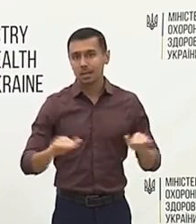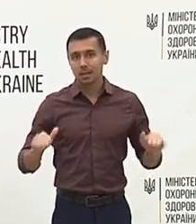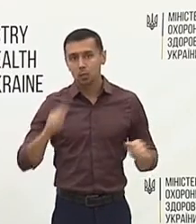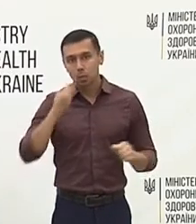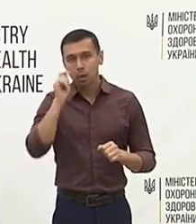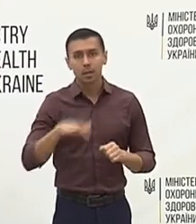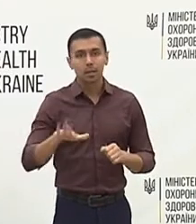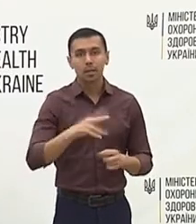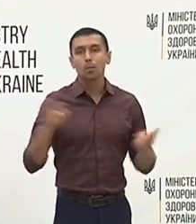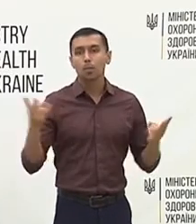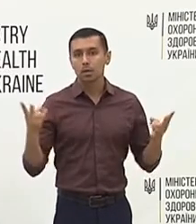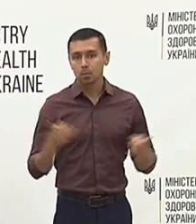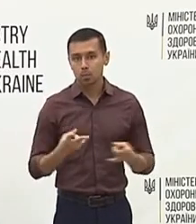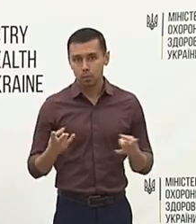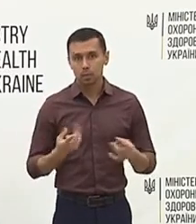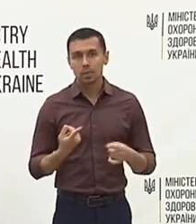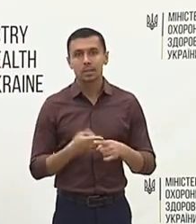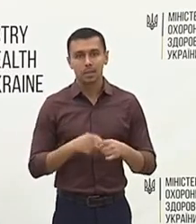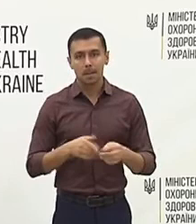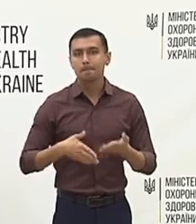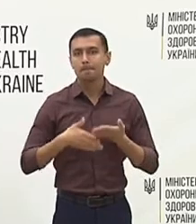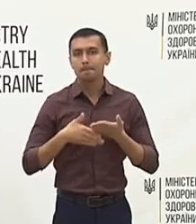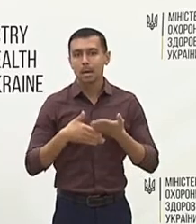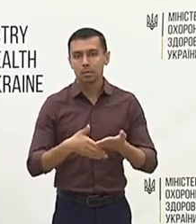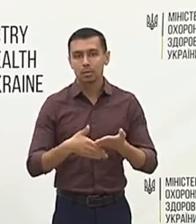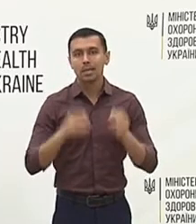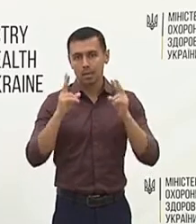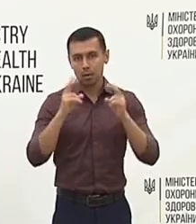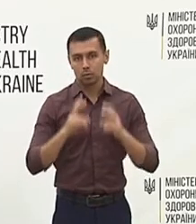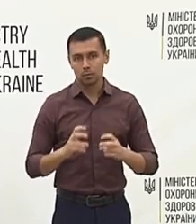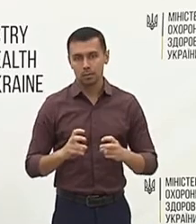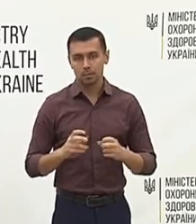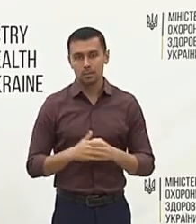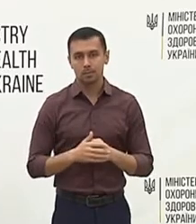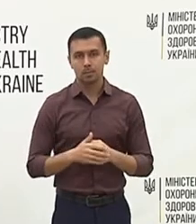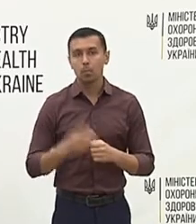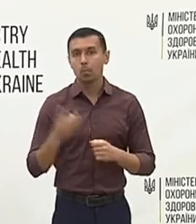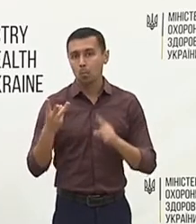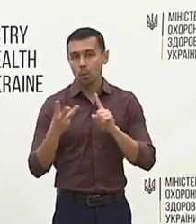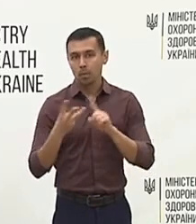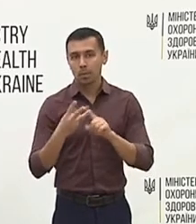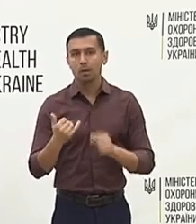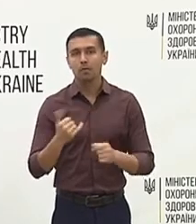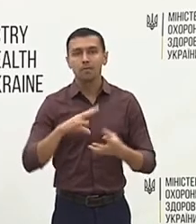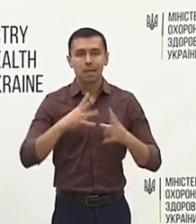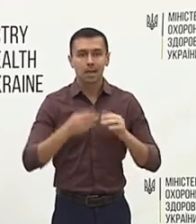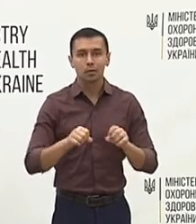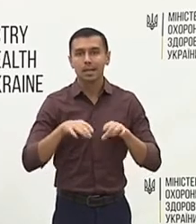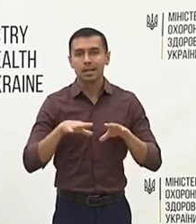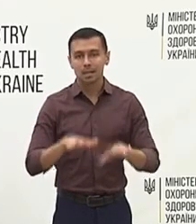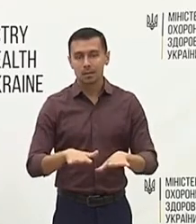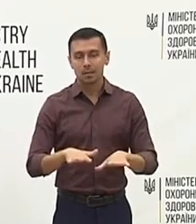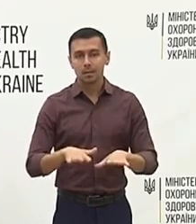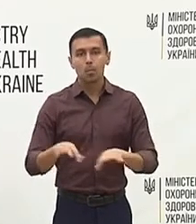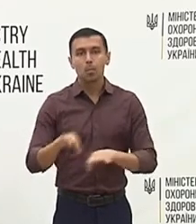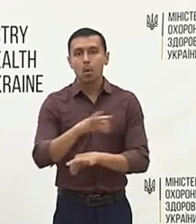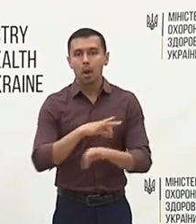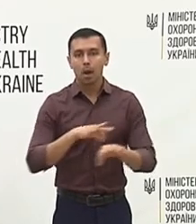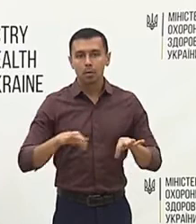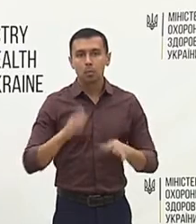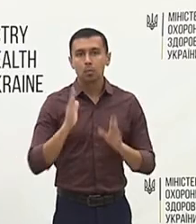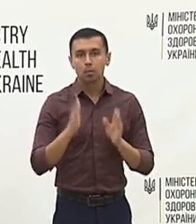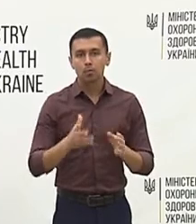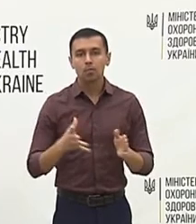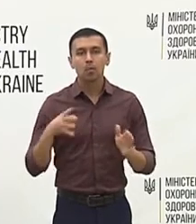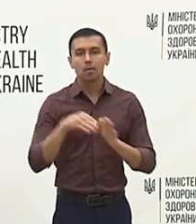з України, які потребують цей метод діагностики. По-третє, внаслідок реалізації проєкту